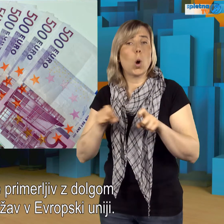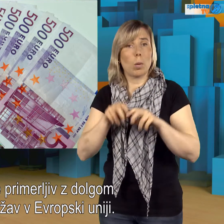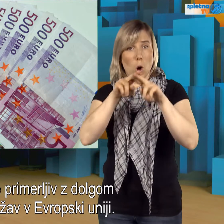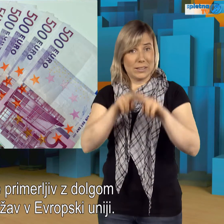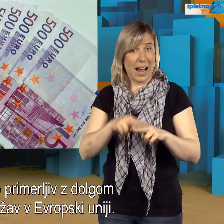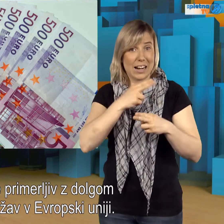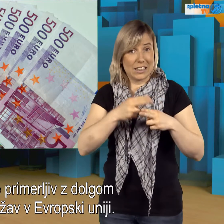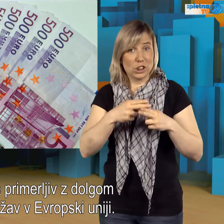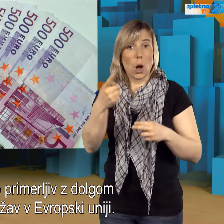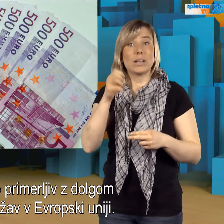uniji.